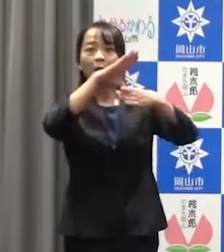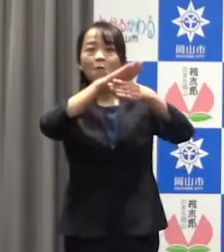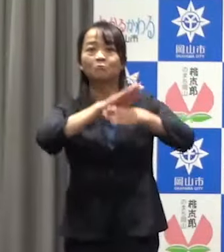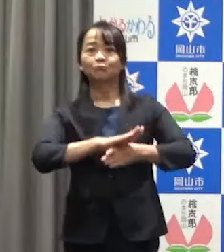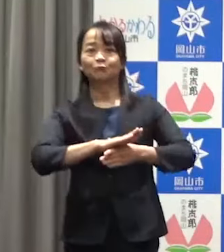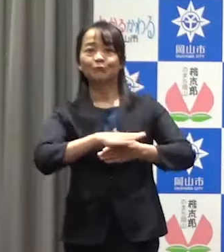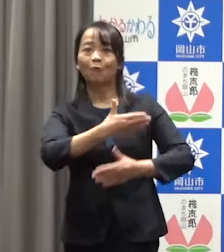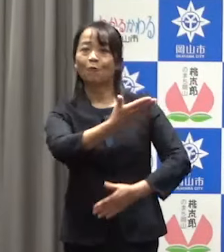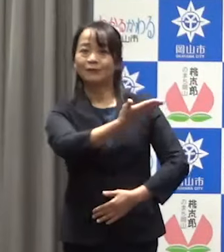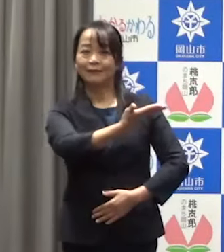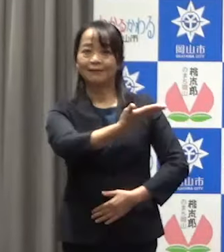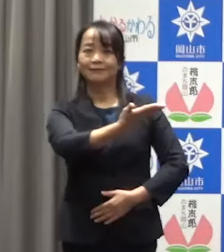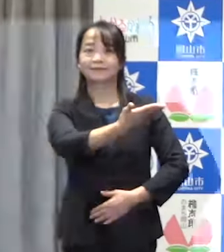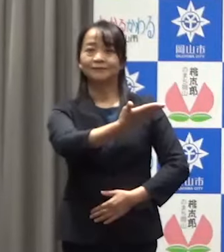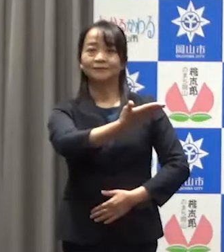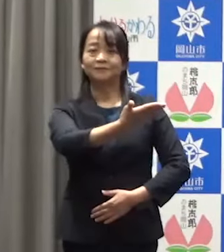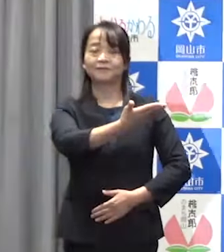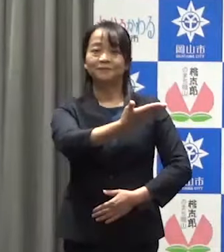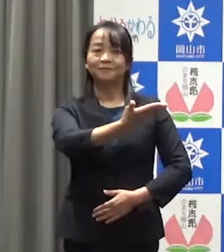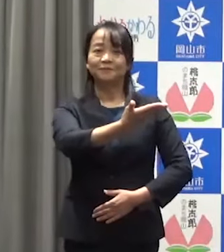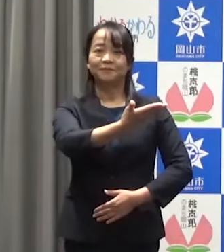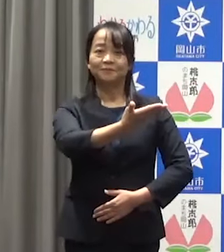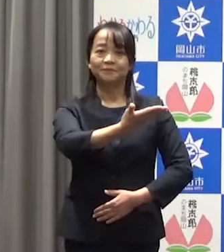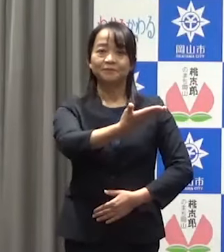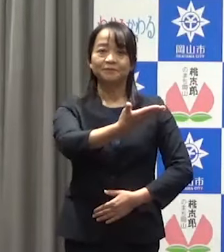書になっております。